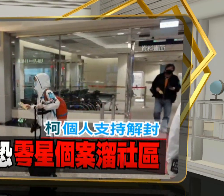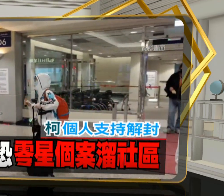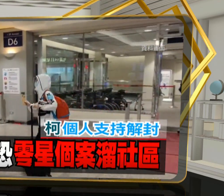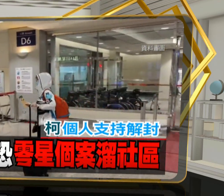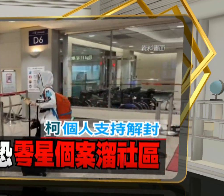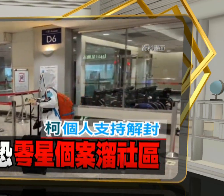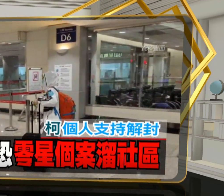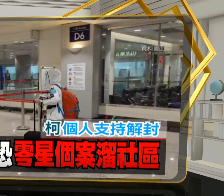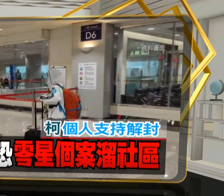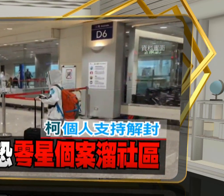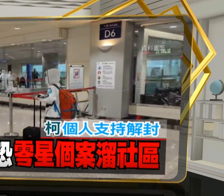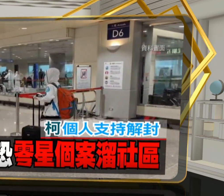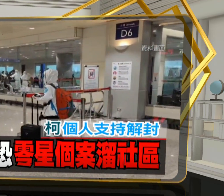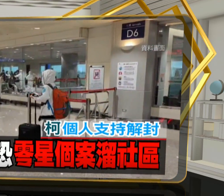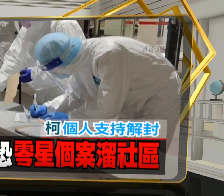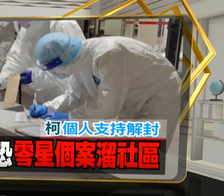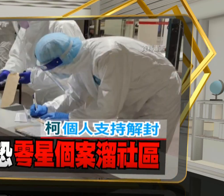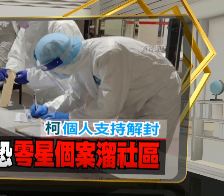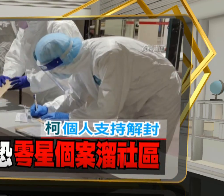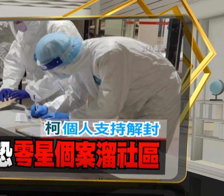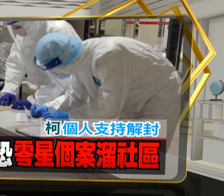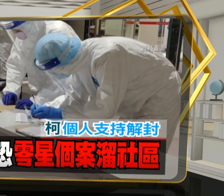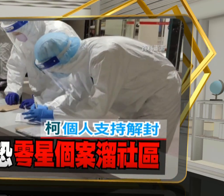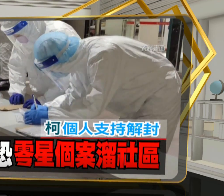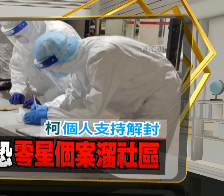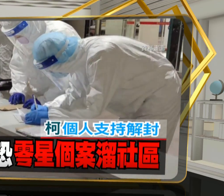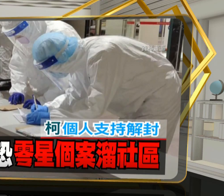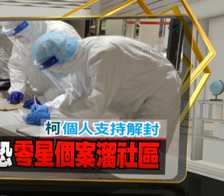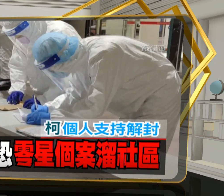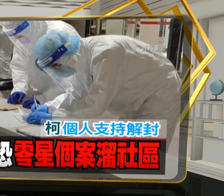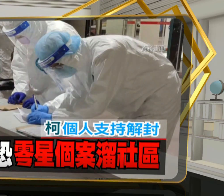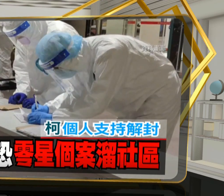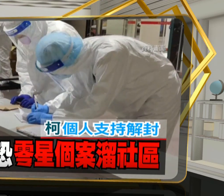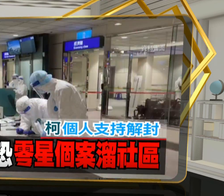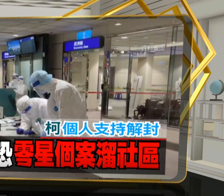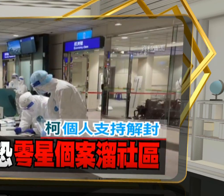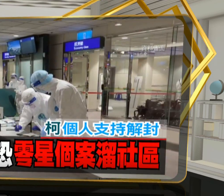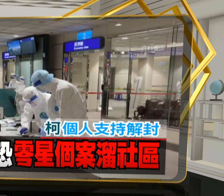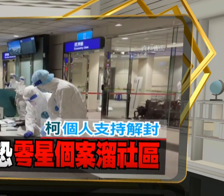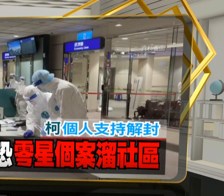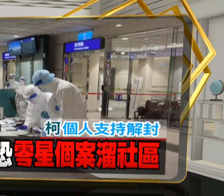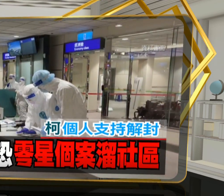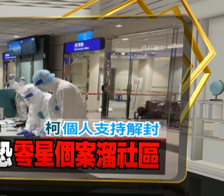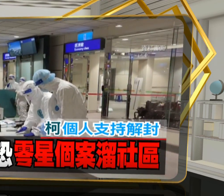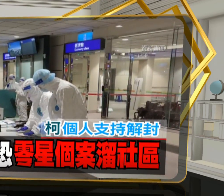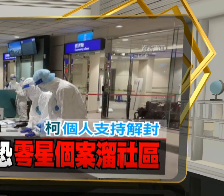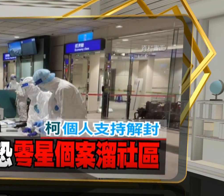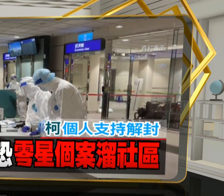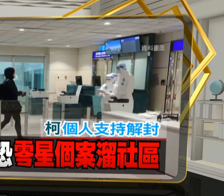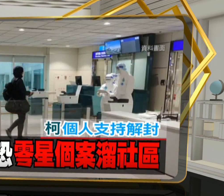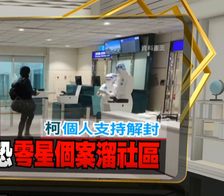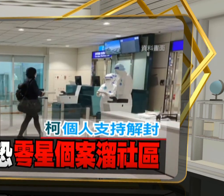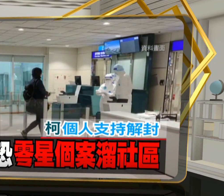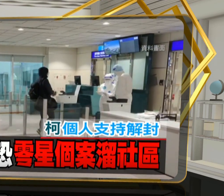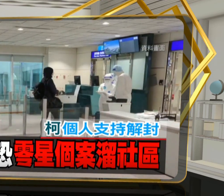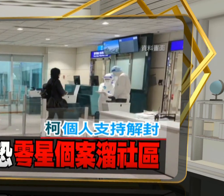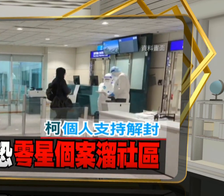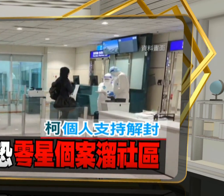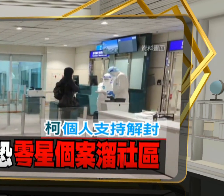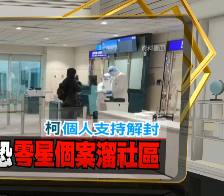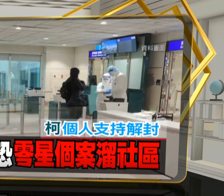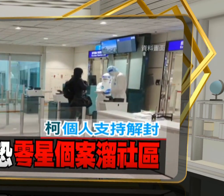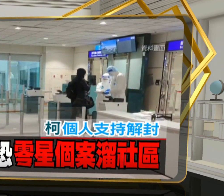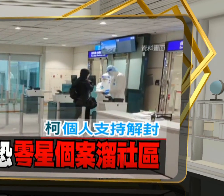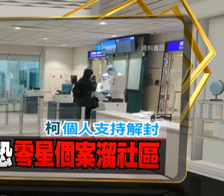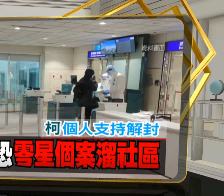10天呢可以拦下超过90%的个案，不过还是可能有零星的个案会因此溜进社区。以病毒共存的前提之下呢，